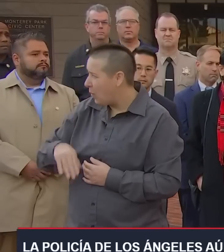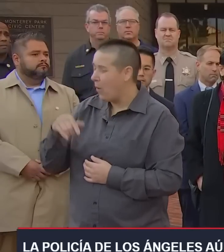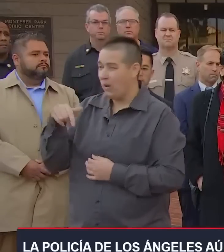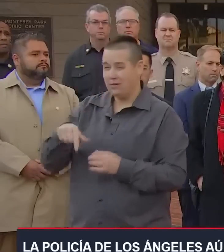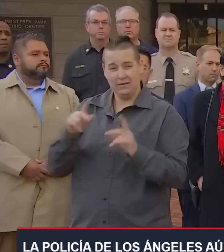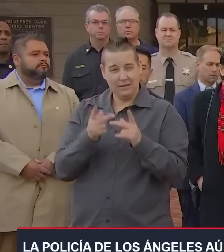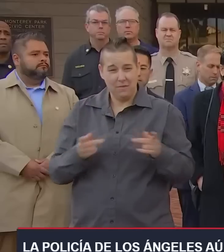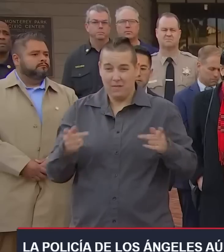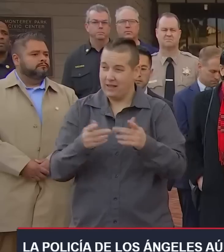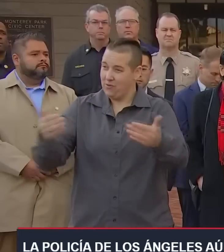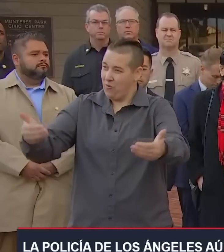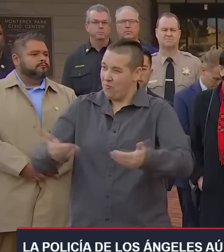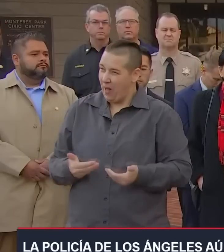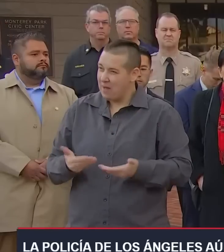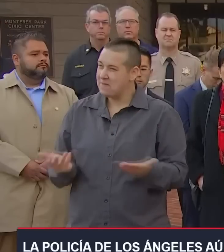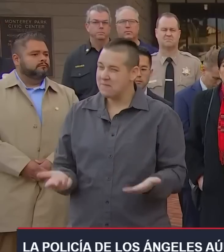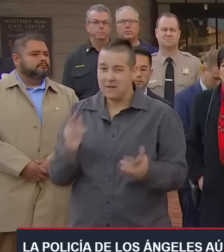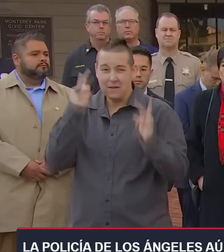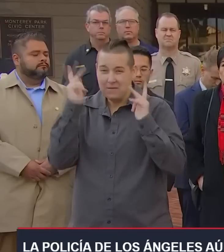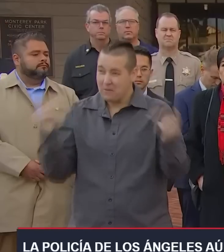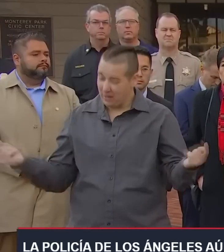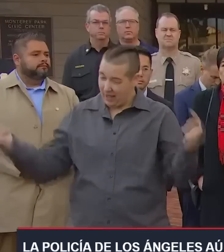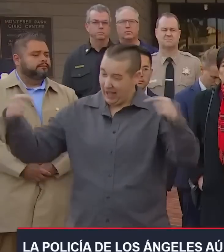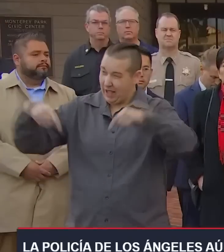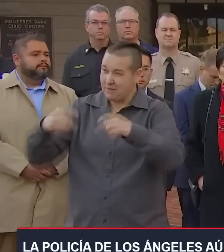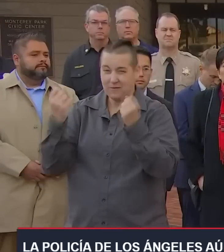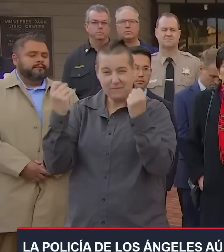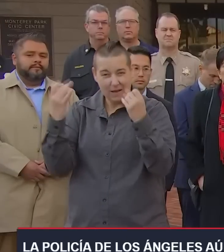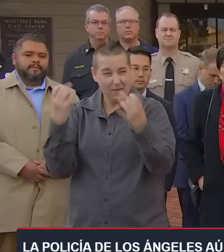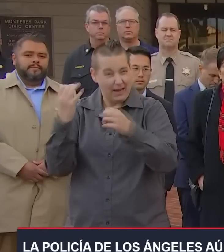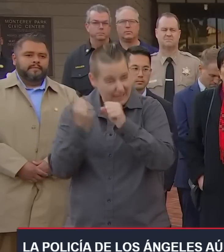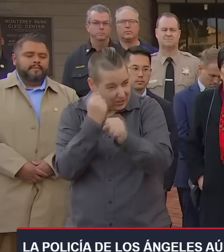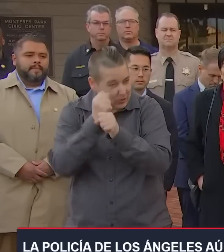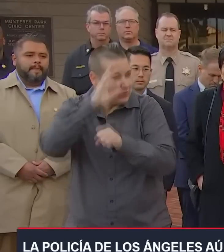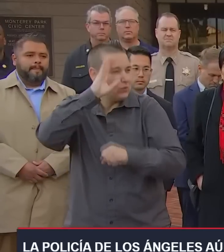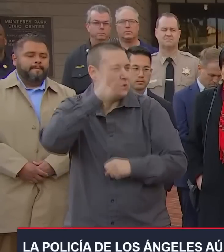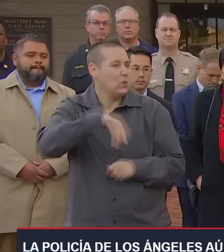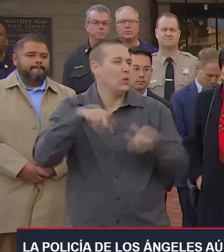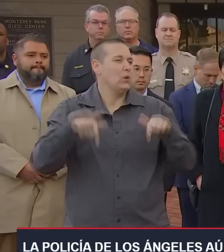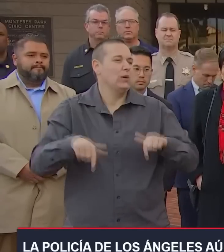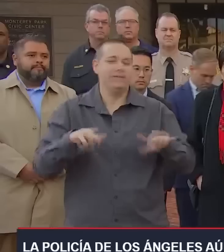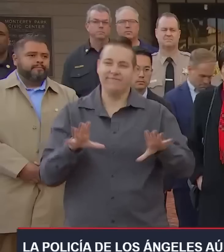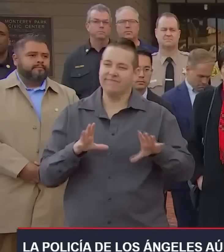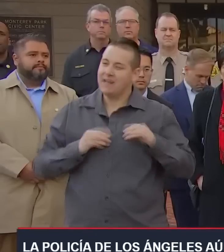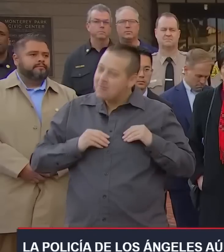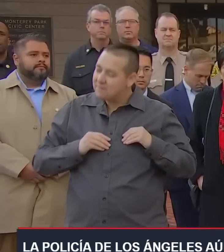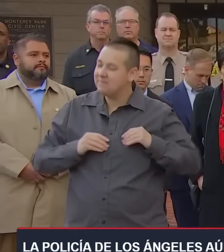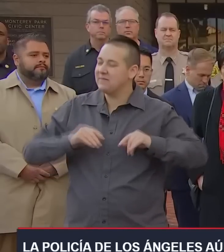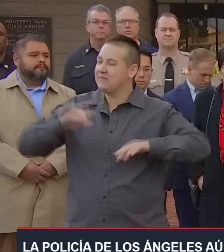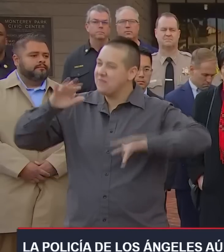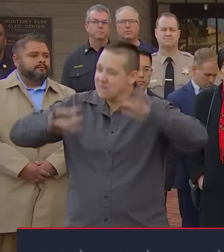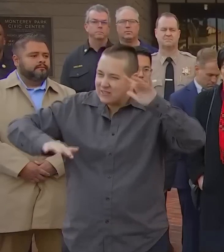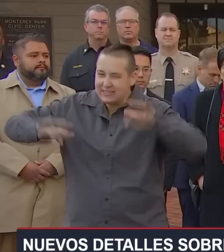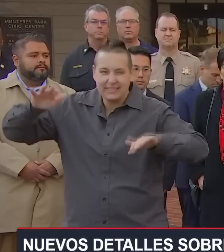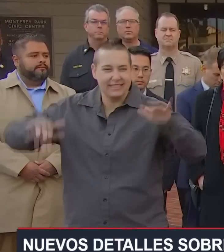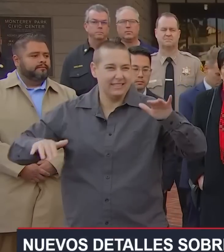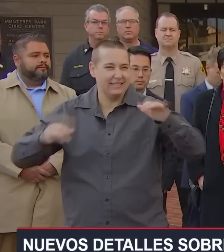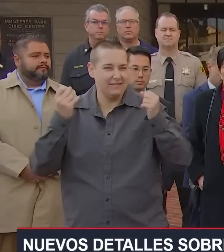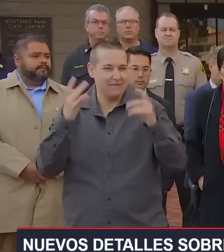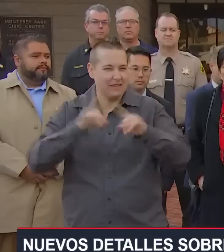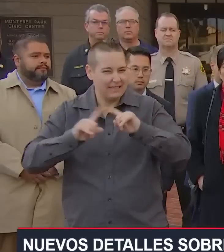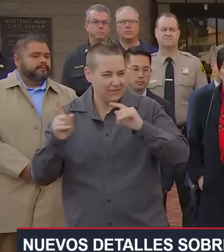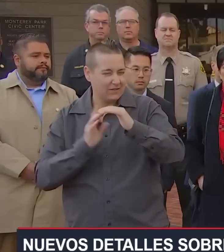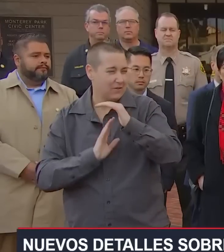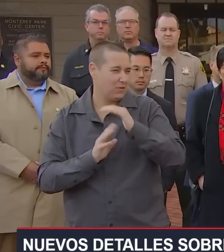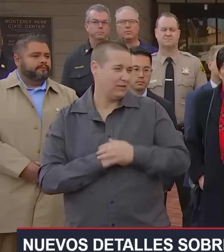celebrar para reunirse con familias y sabiendo que este es un lugar de encuentro la gente ha